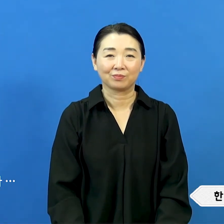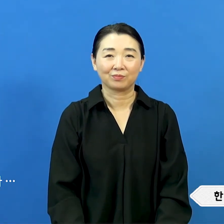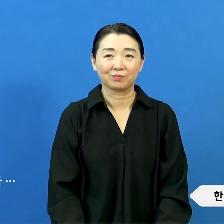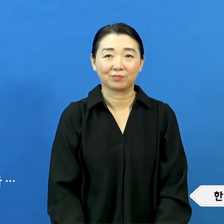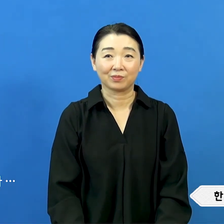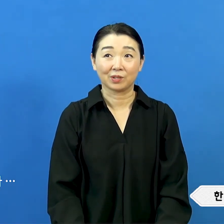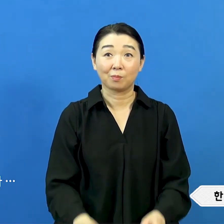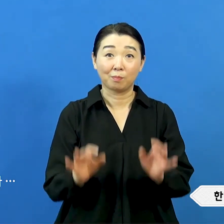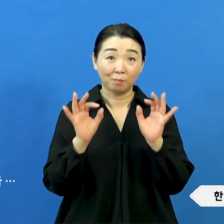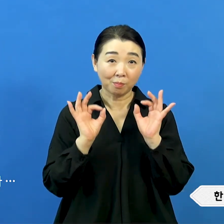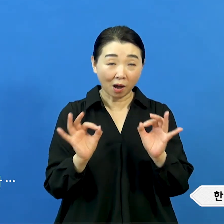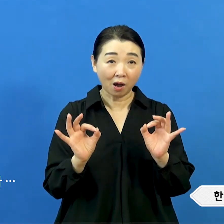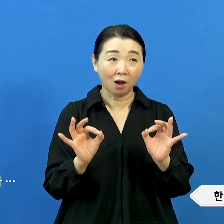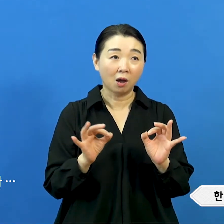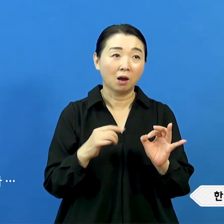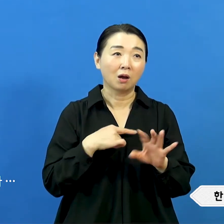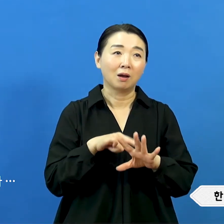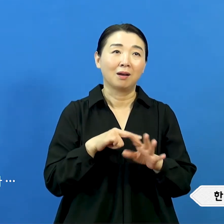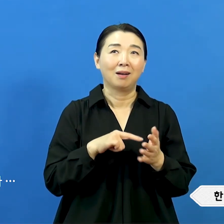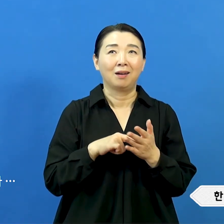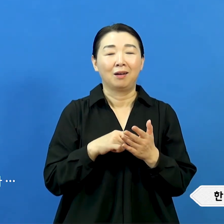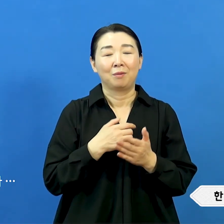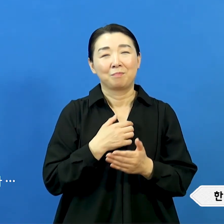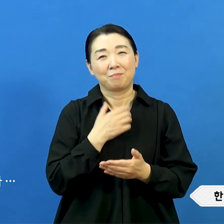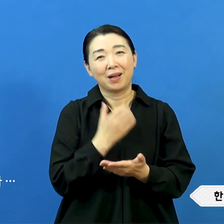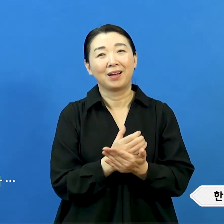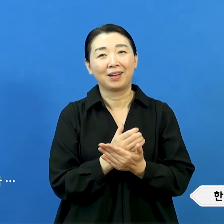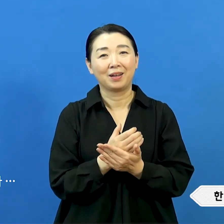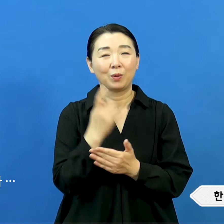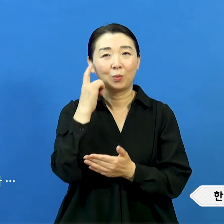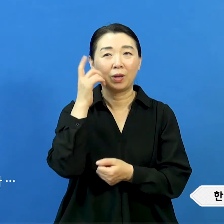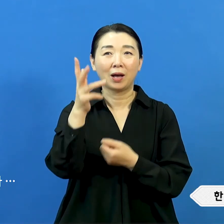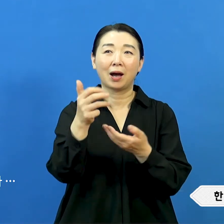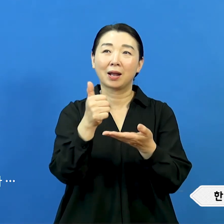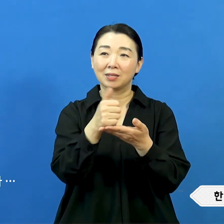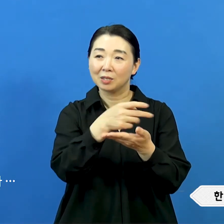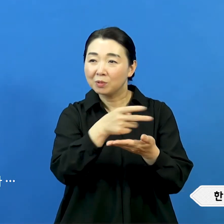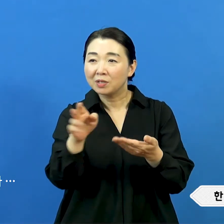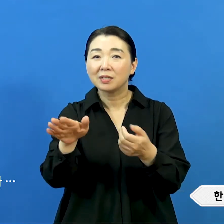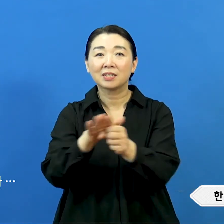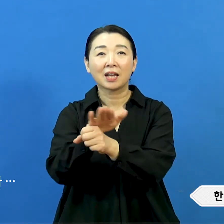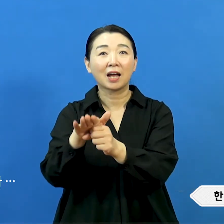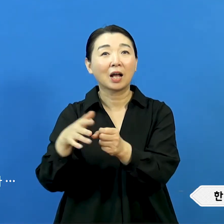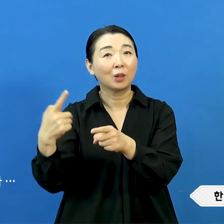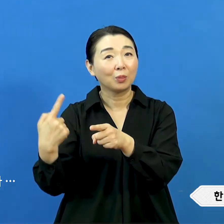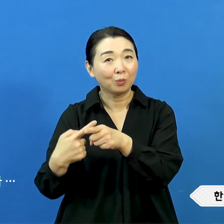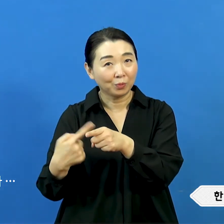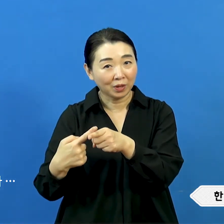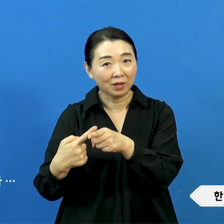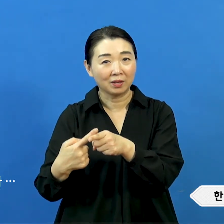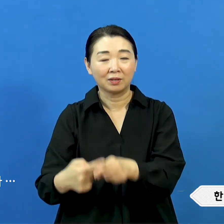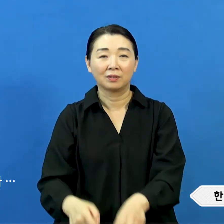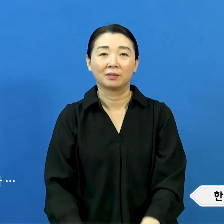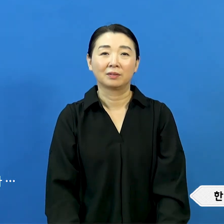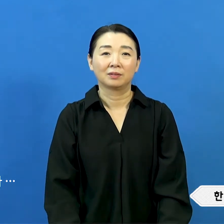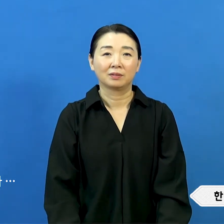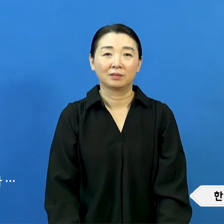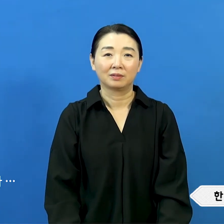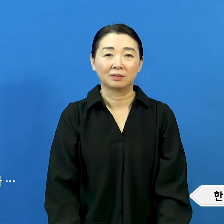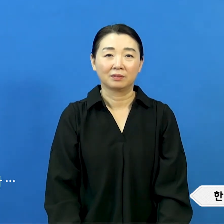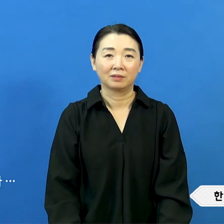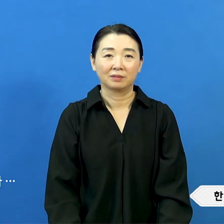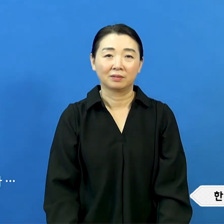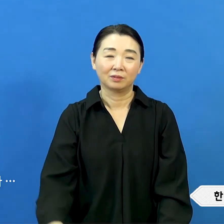보는 순간에 저 가슴이 뭉클해졌습니다. 하나님은 사랑이시라. 하나님은 사랑이시라.